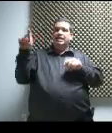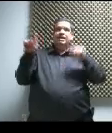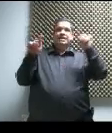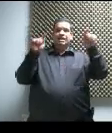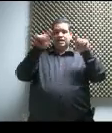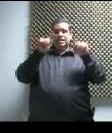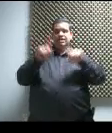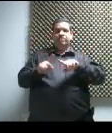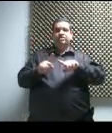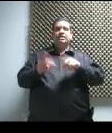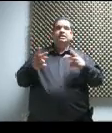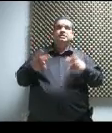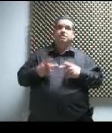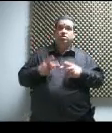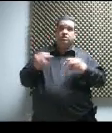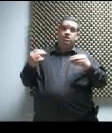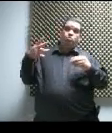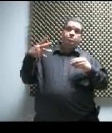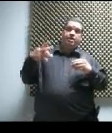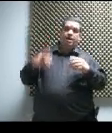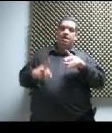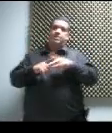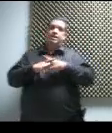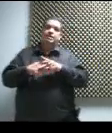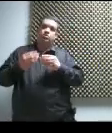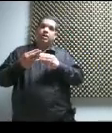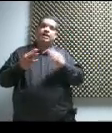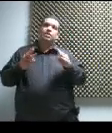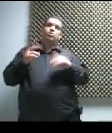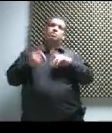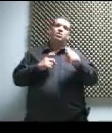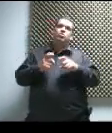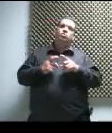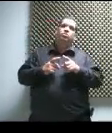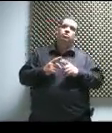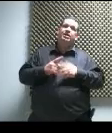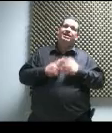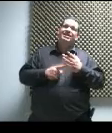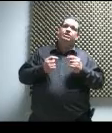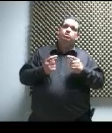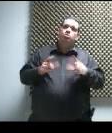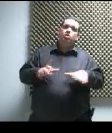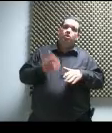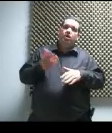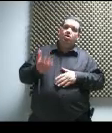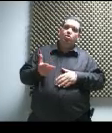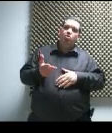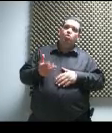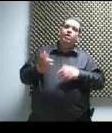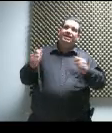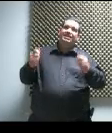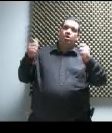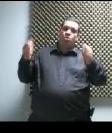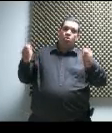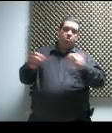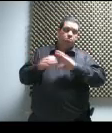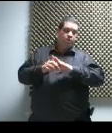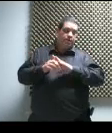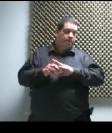sitios y entonces se iluminan y aparece una cajita con unas preguntas. ¿Qué se supone que tú hagas con este cuadro, por ejemplo?